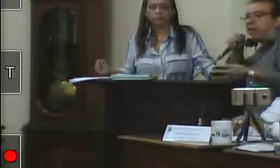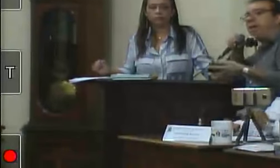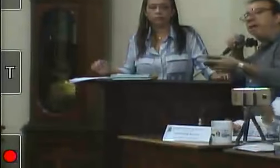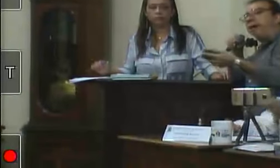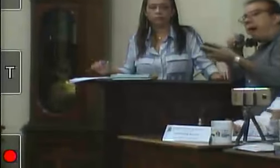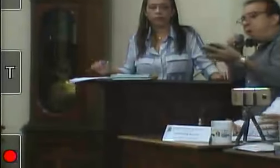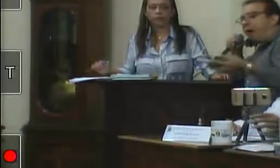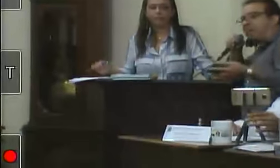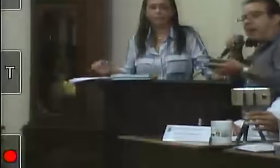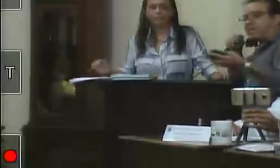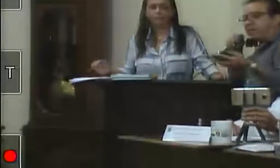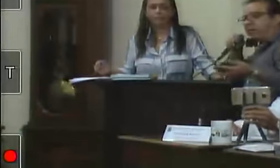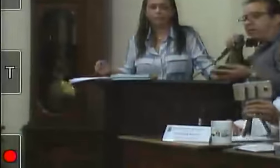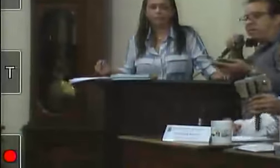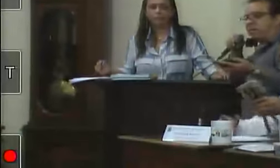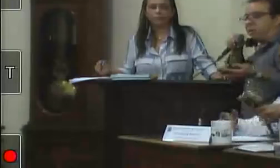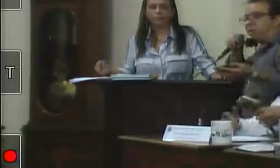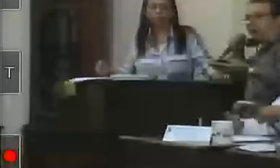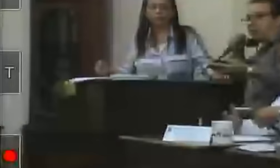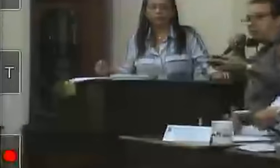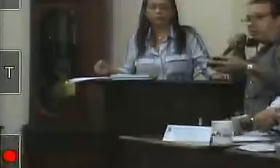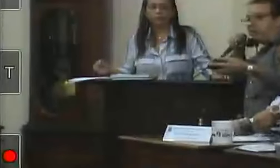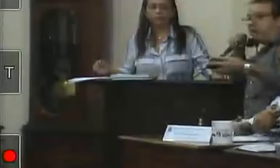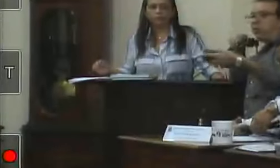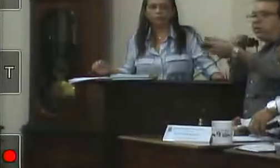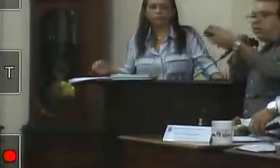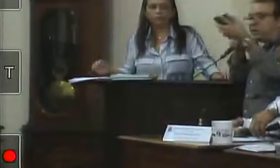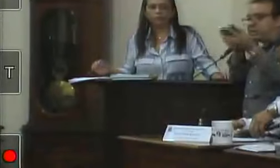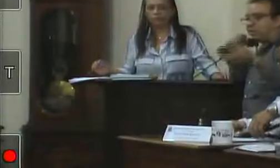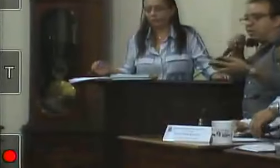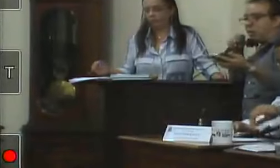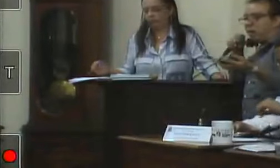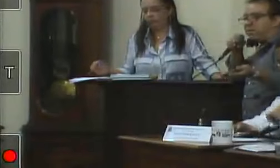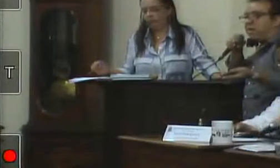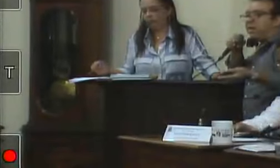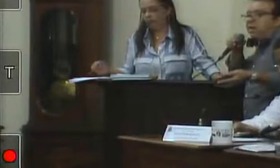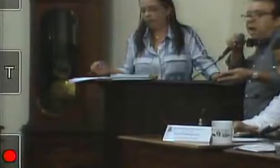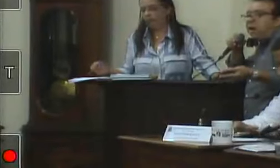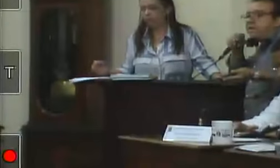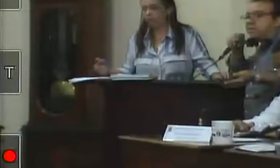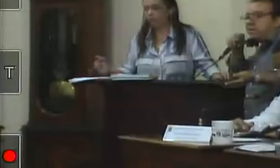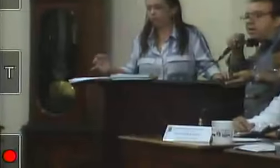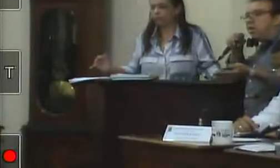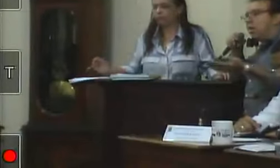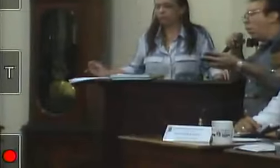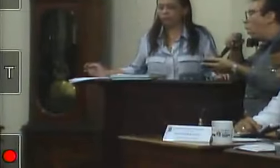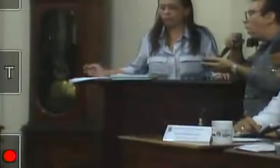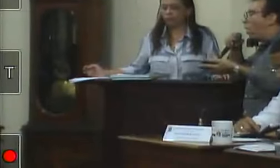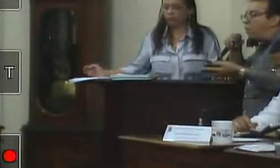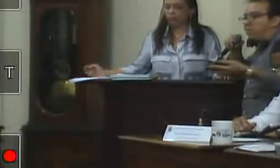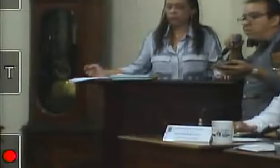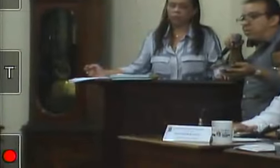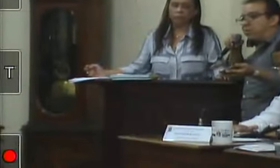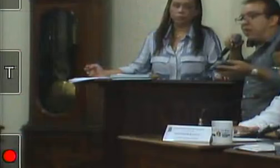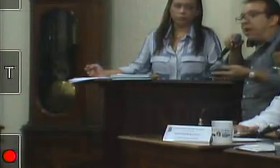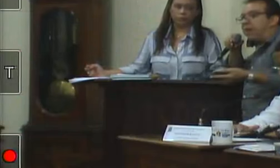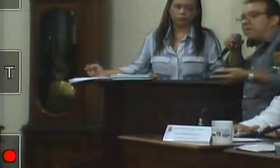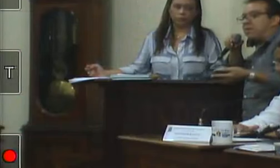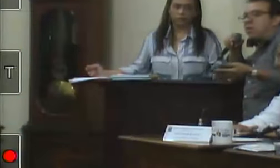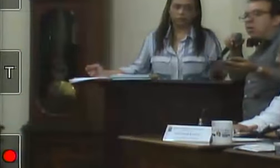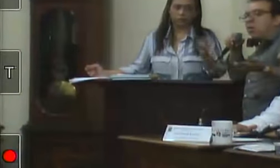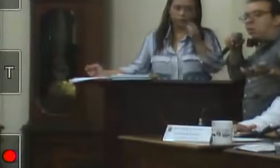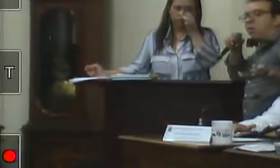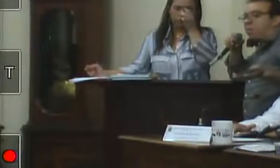que aguardar essa definição por parte do Estado e das regiões e aí sim colocar o município de